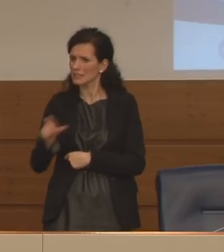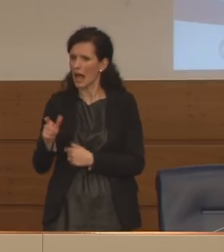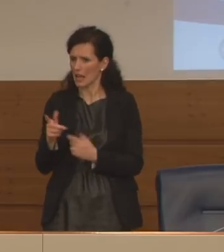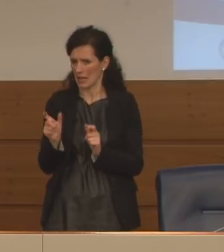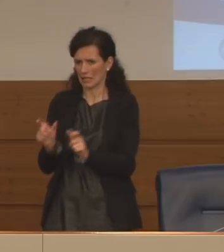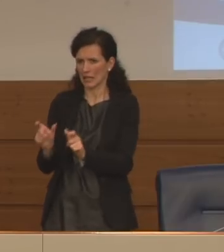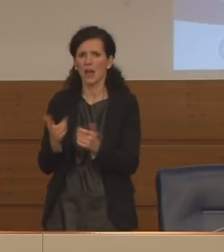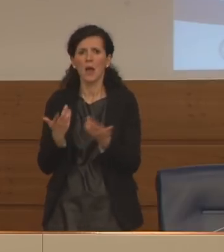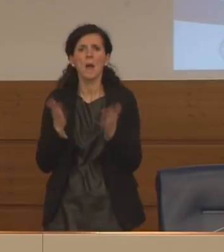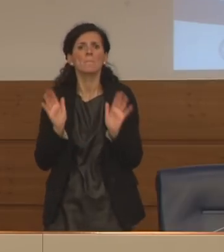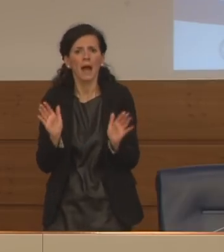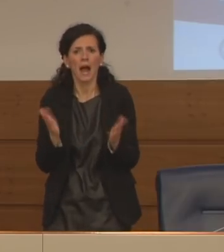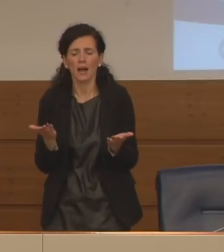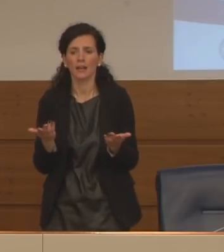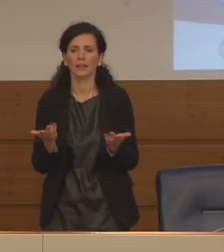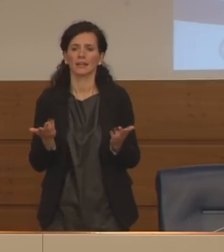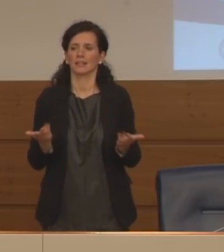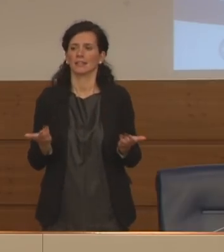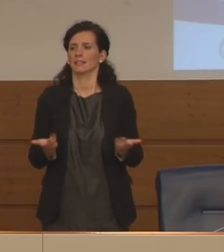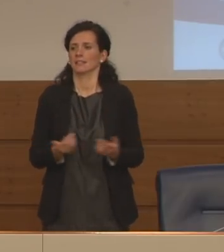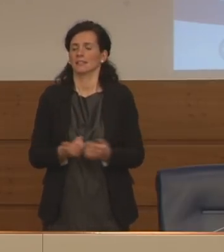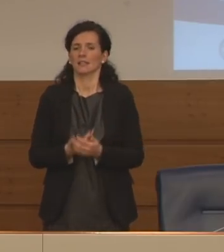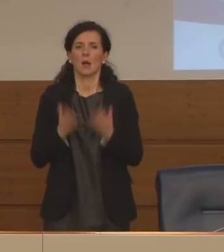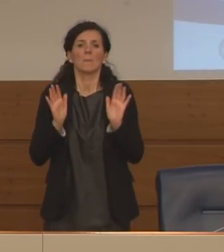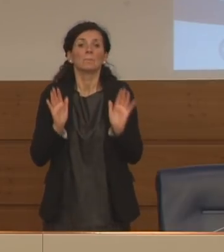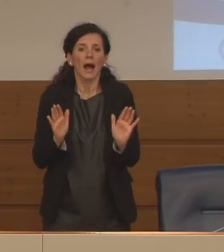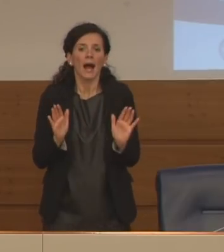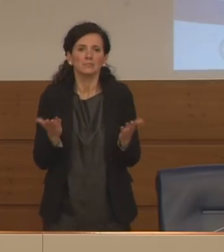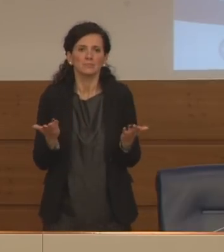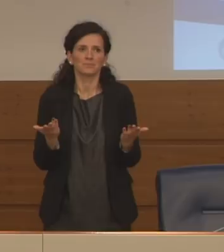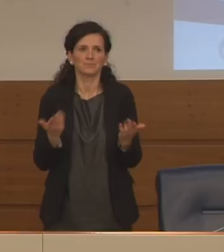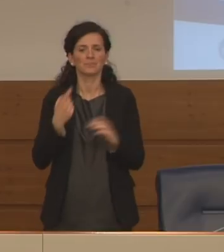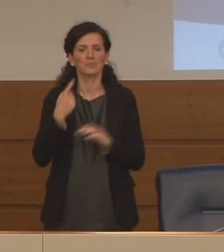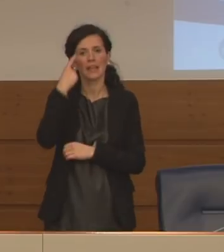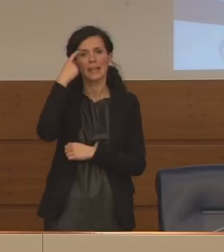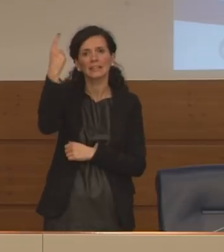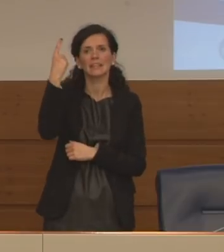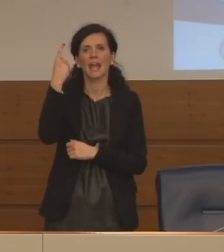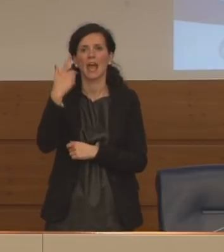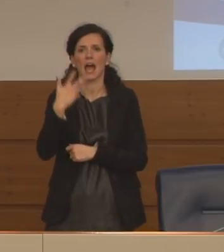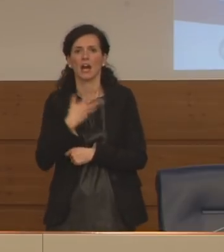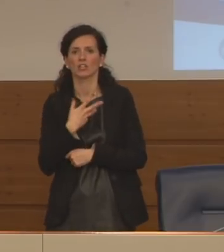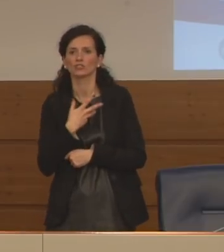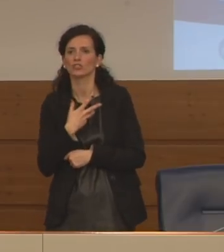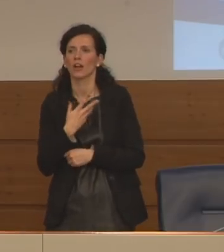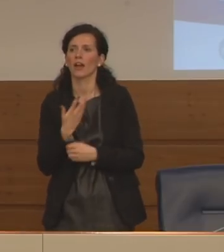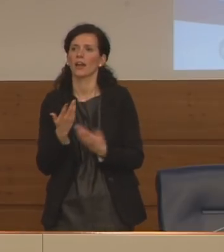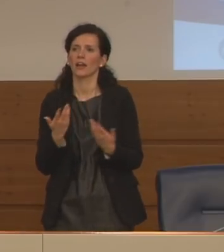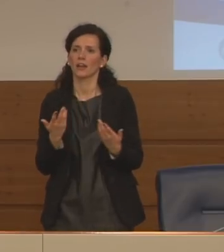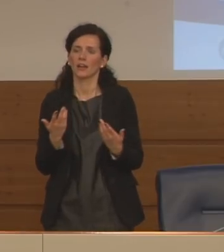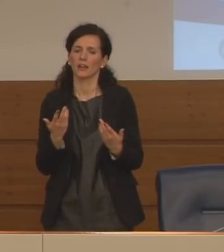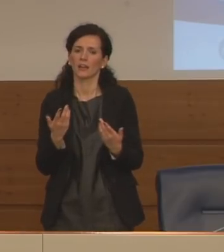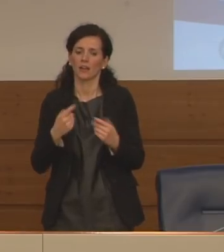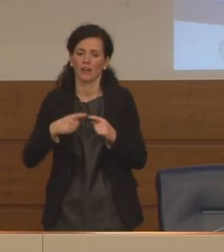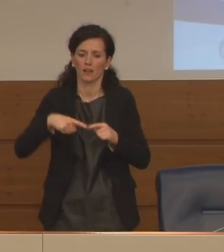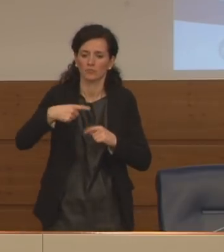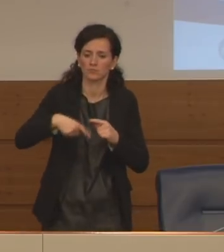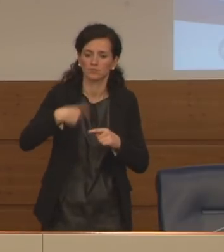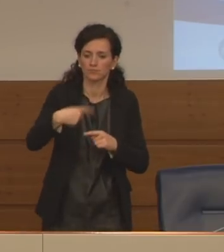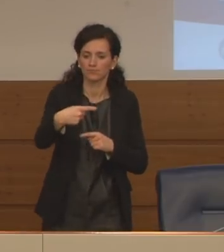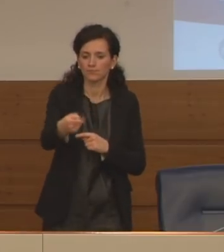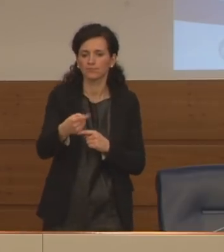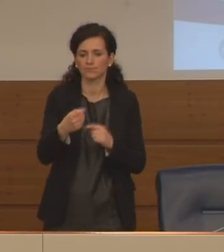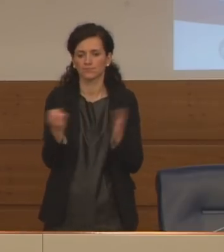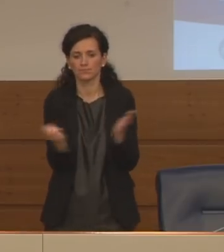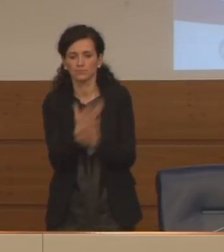ma santa è l'idea che ci possano essere degli spot nei prossimi giorni